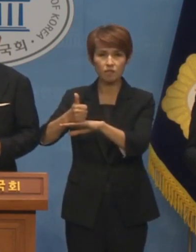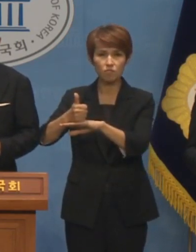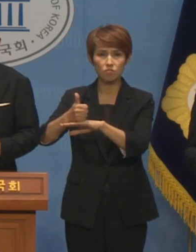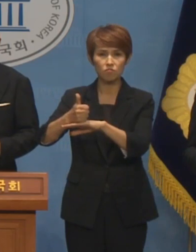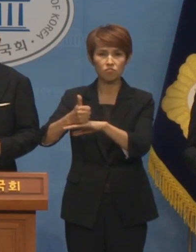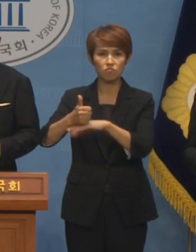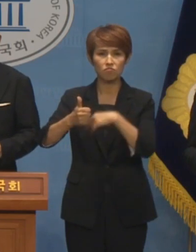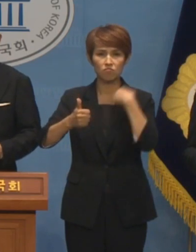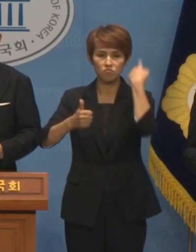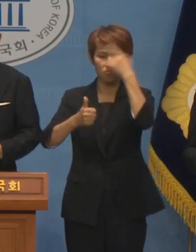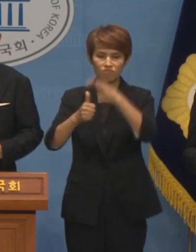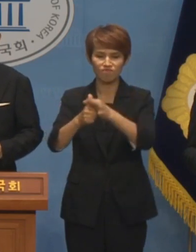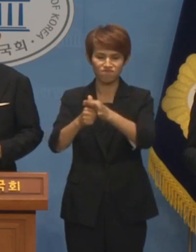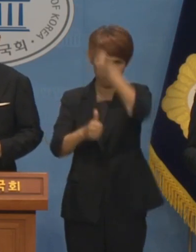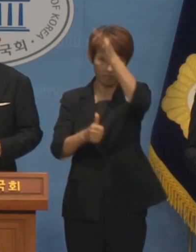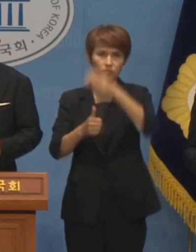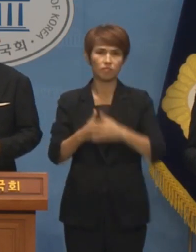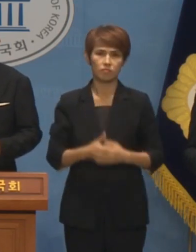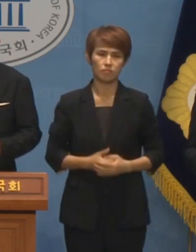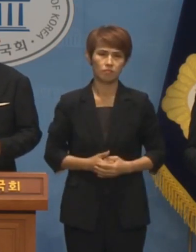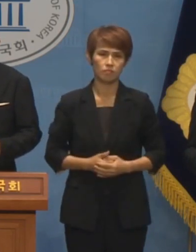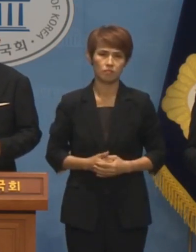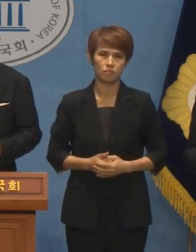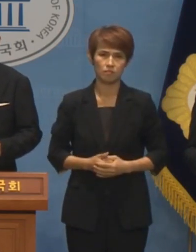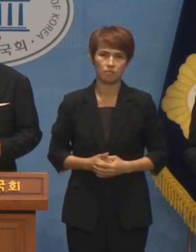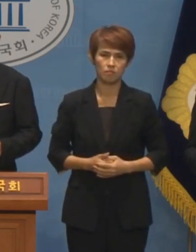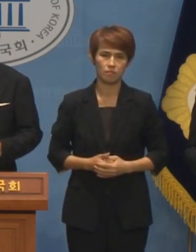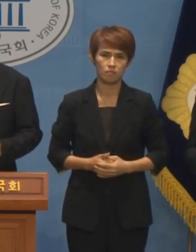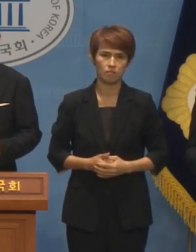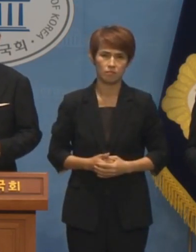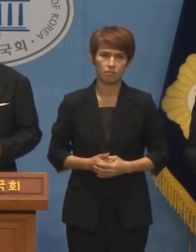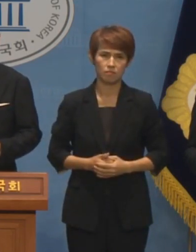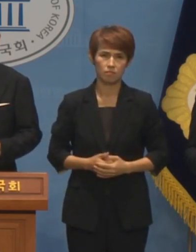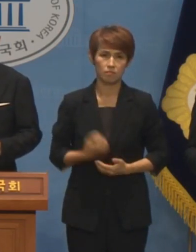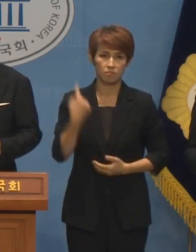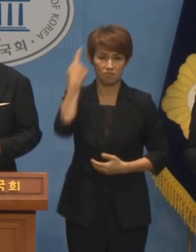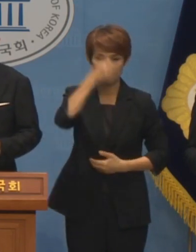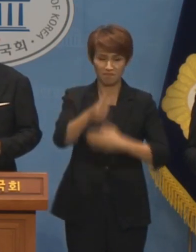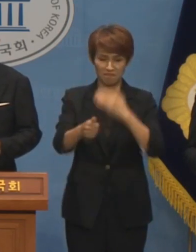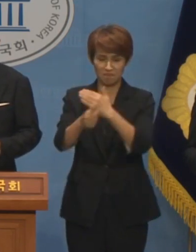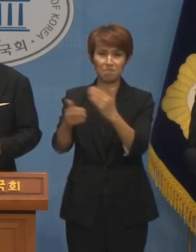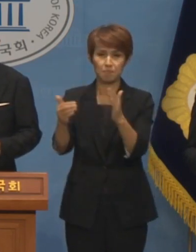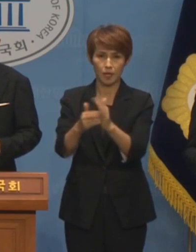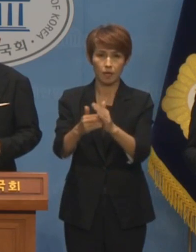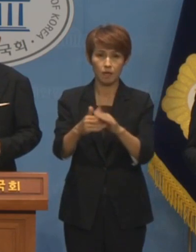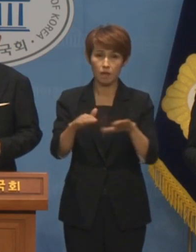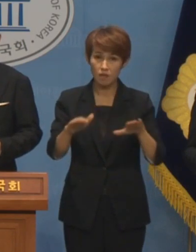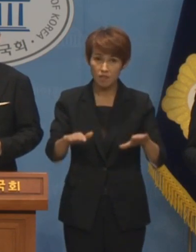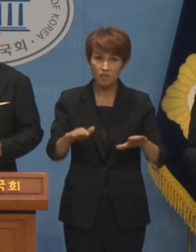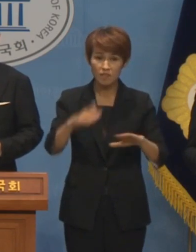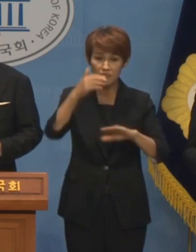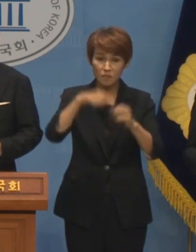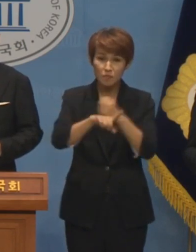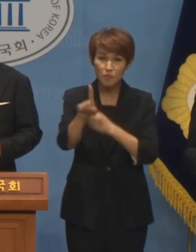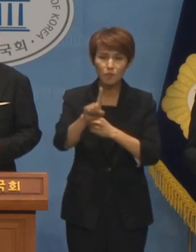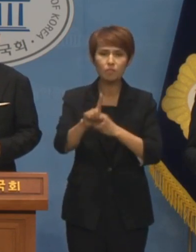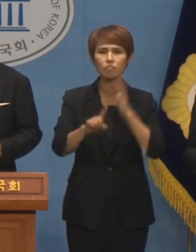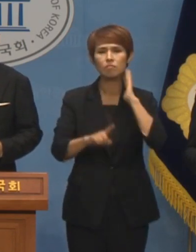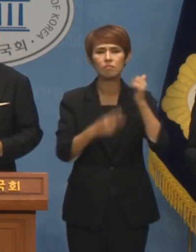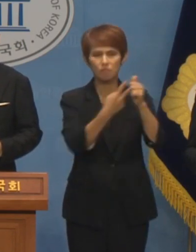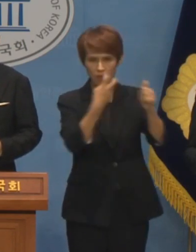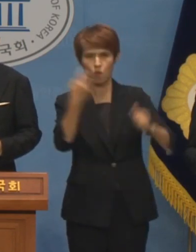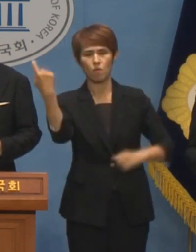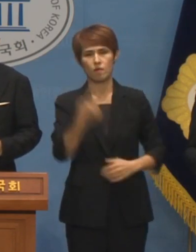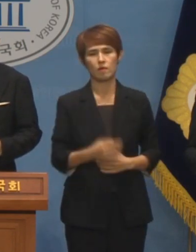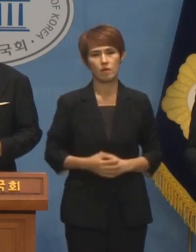단두대 행위였고 현대 시대로 말하자면 그 끝은 탄핵에 있습니다. 우리